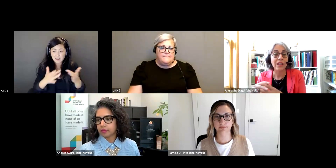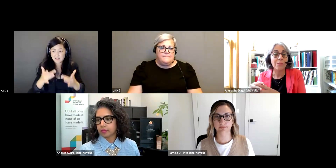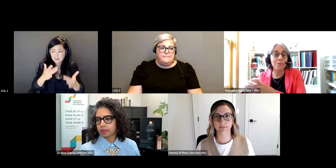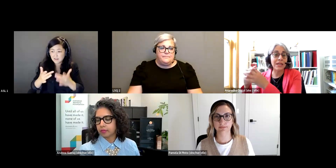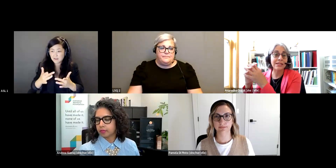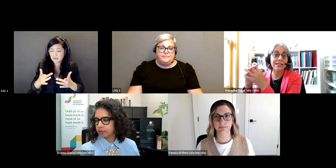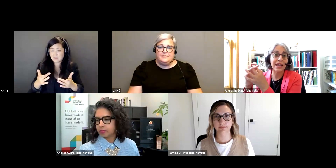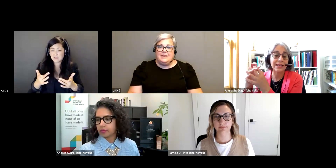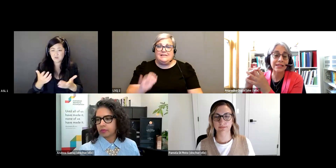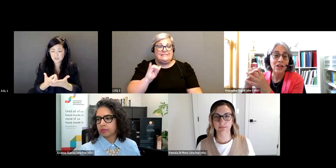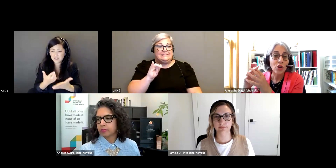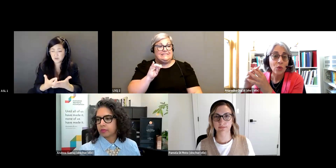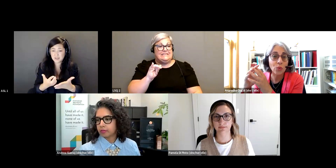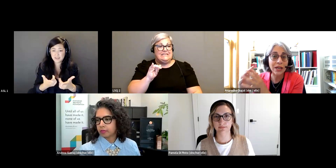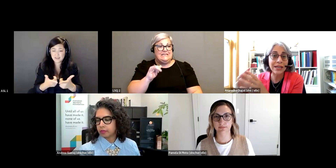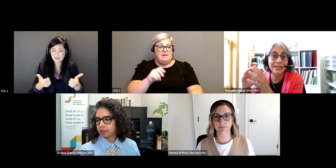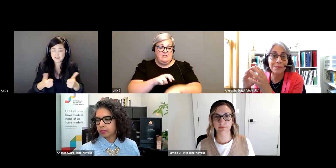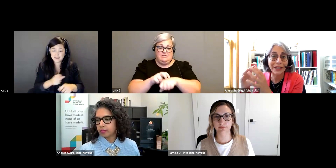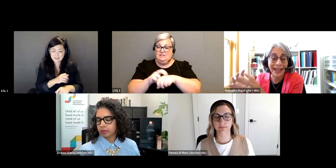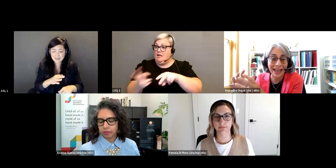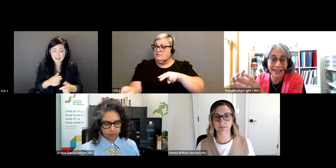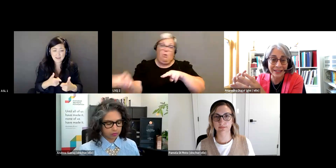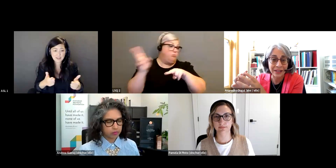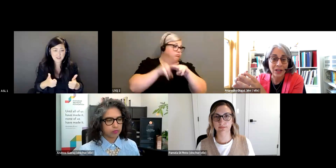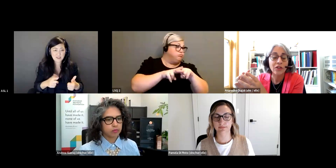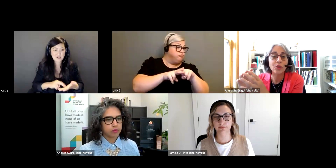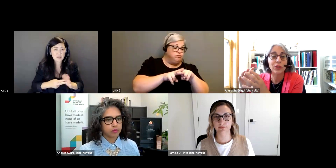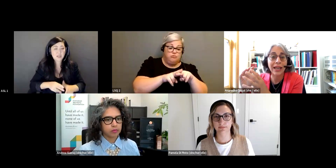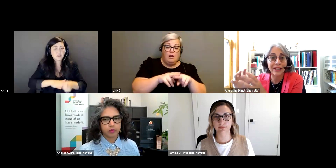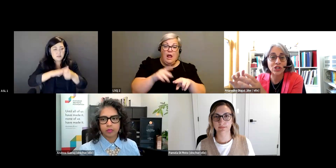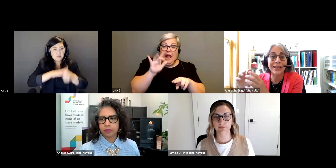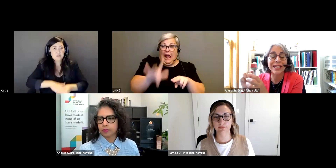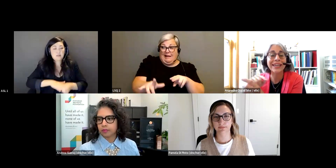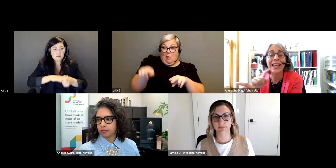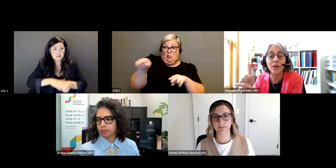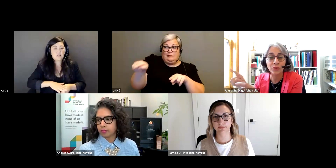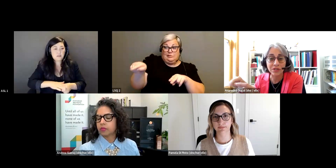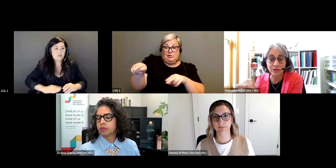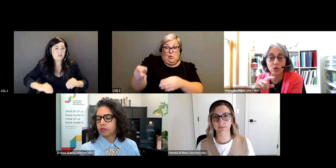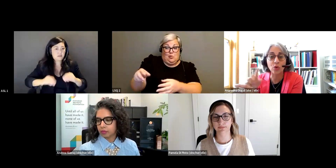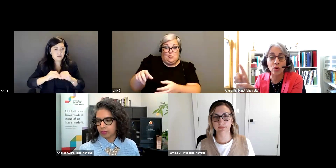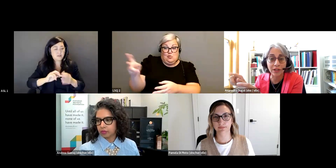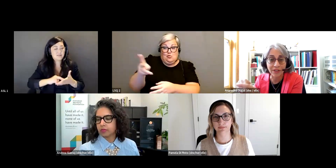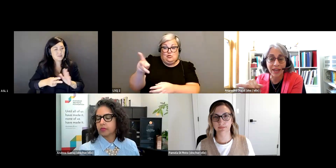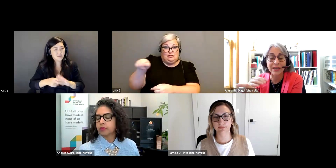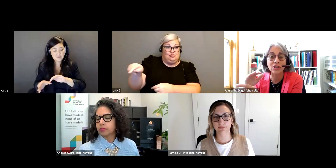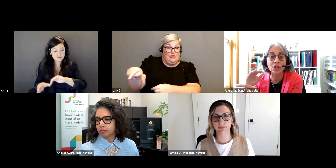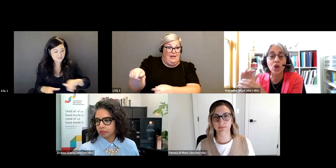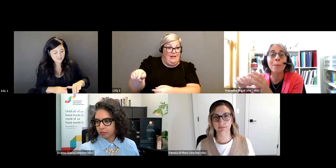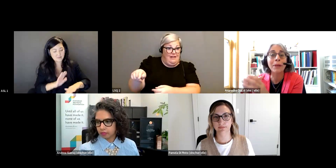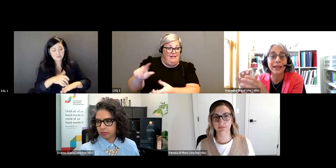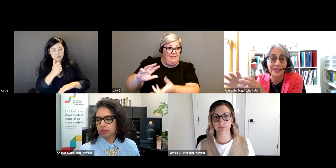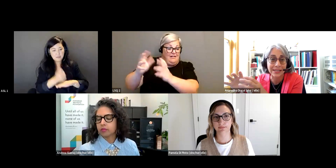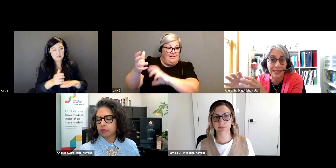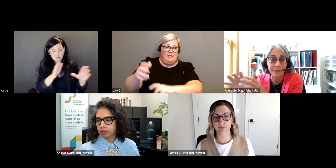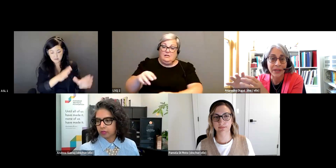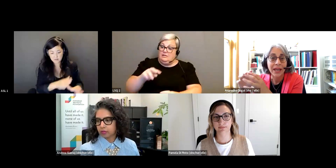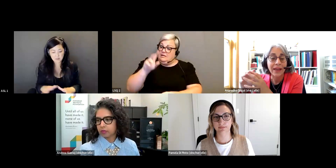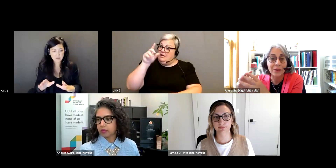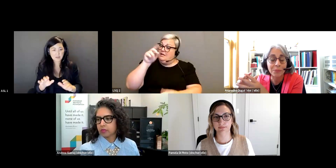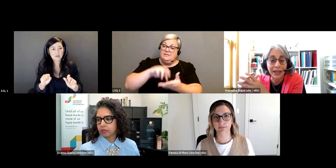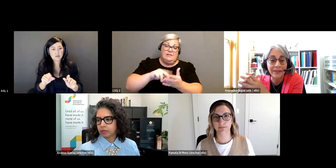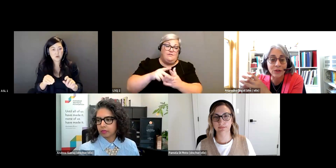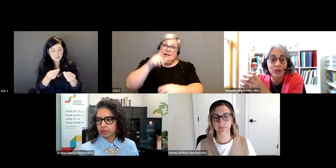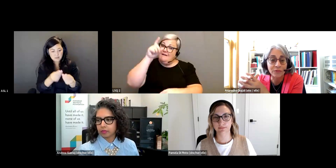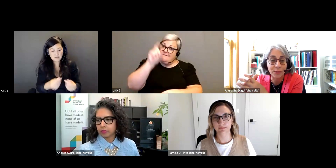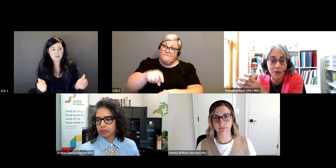lorsqu'un stress supplémentaire arrive en raison d'une urgence, il est essentiel d'avoir un plan qui